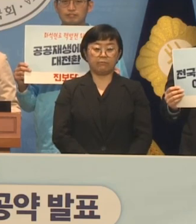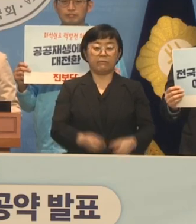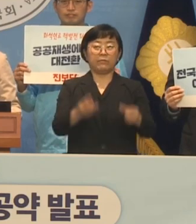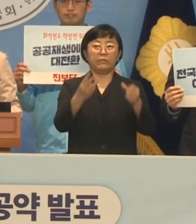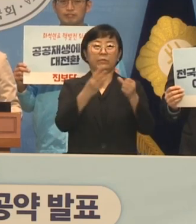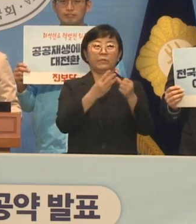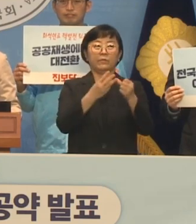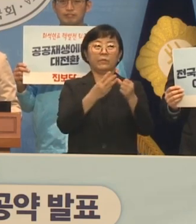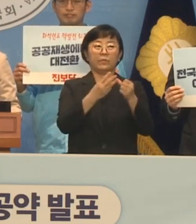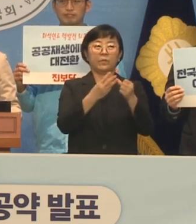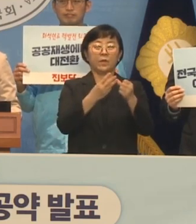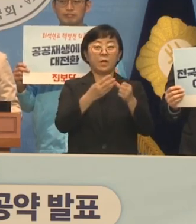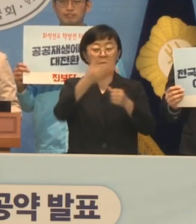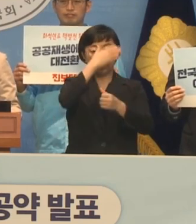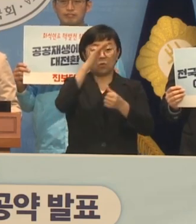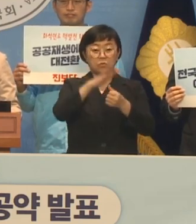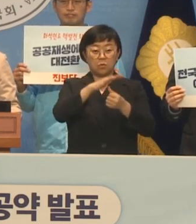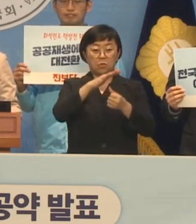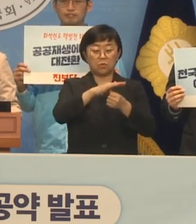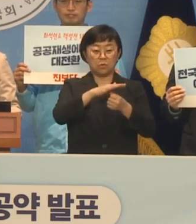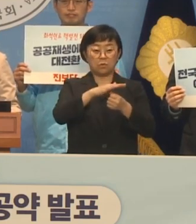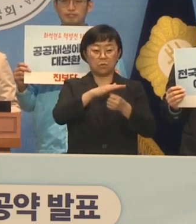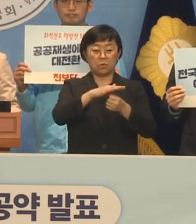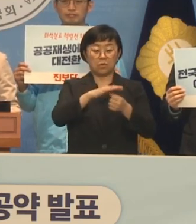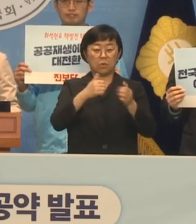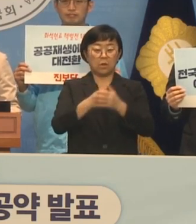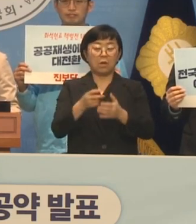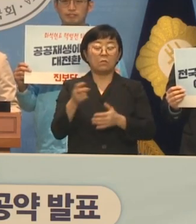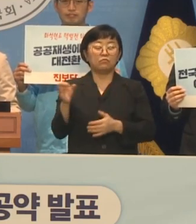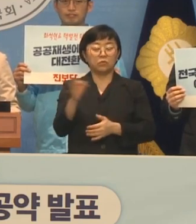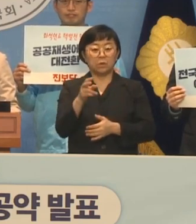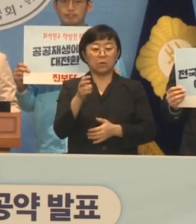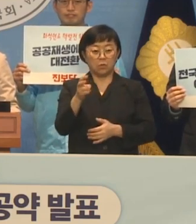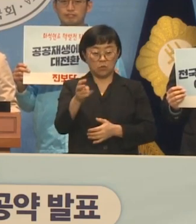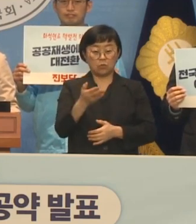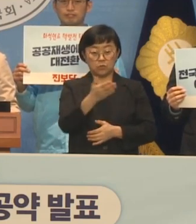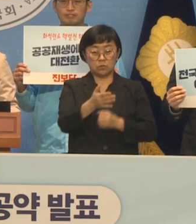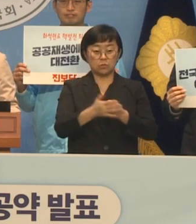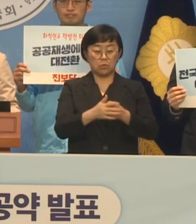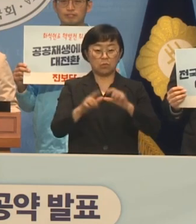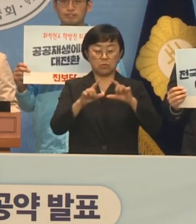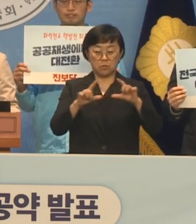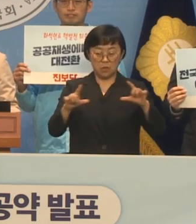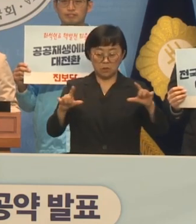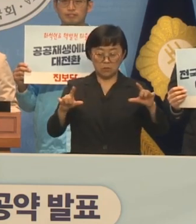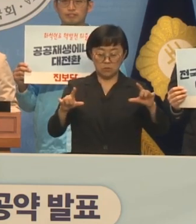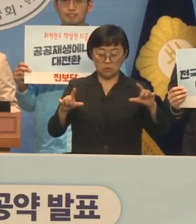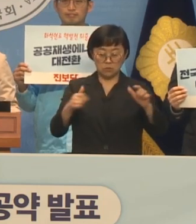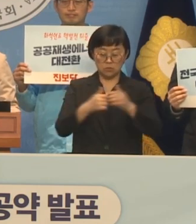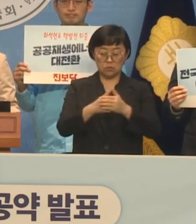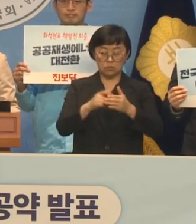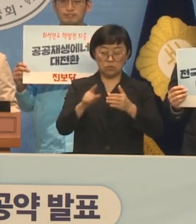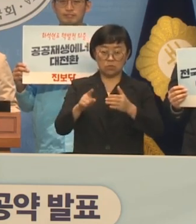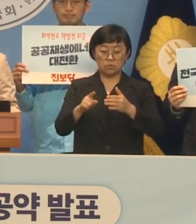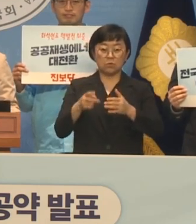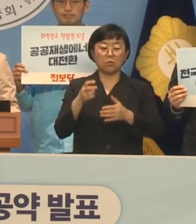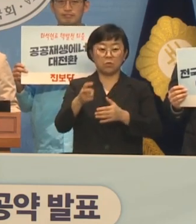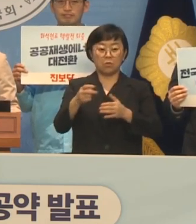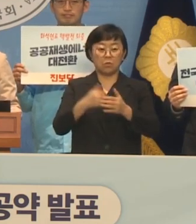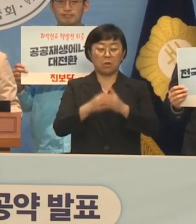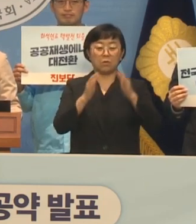셋째, 청소년 무상교통을 실현하고 대중교통의 단계적 공영화를